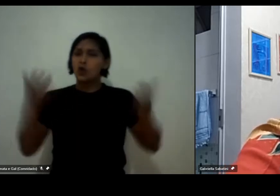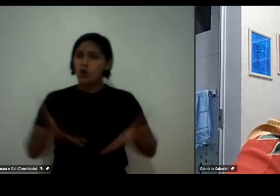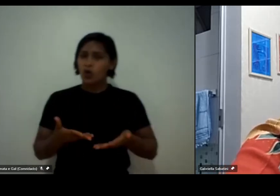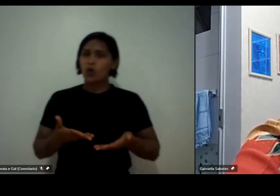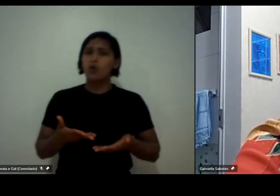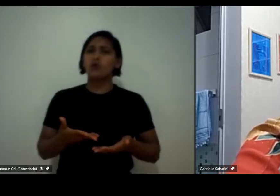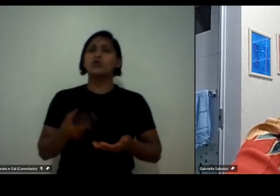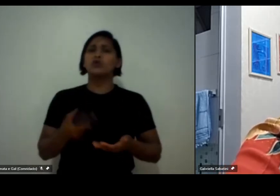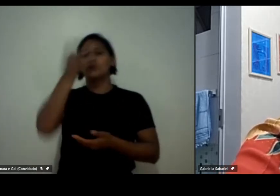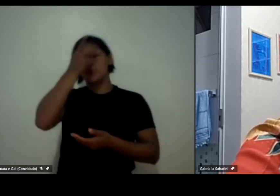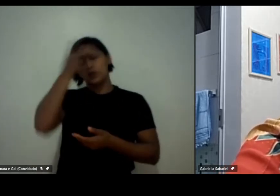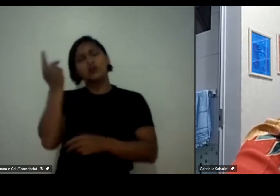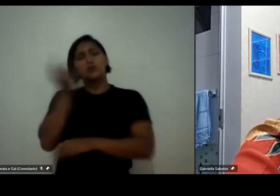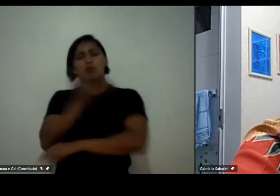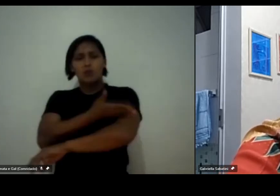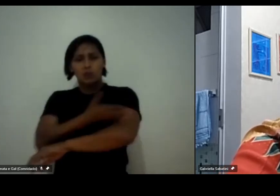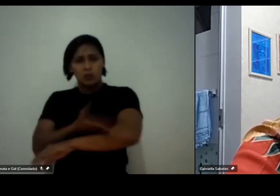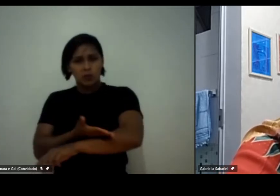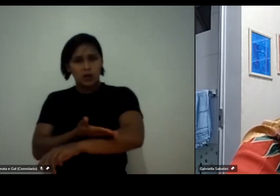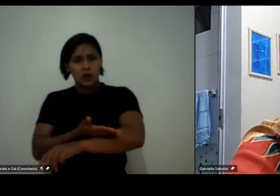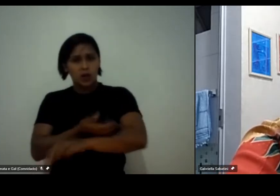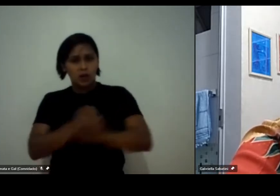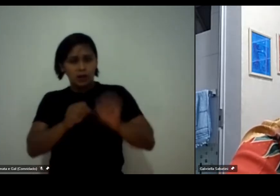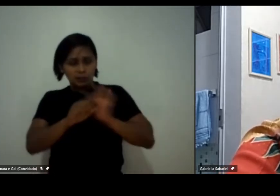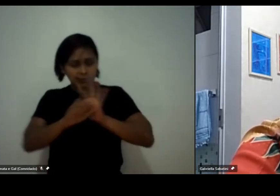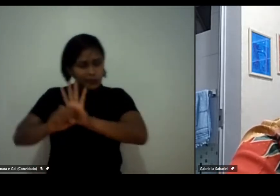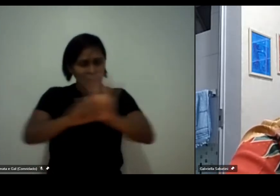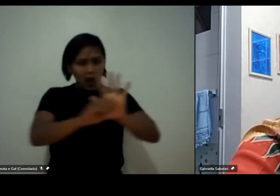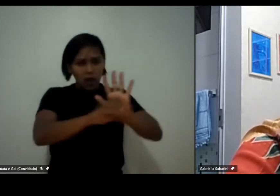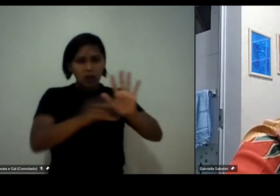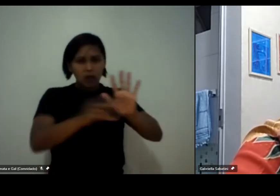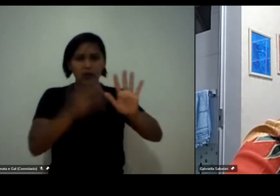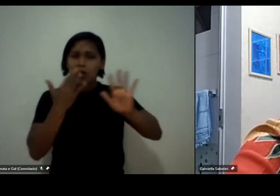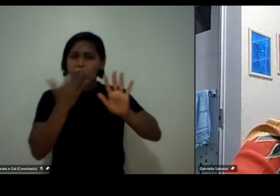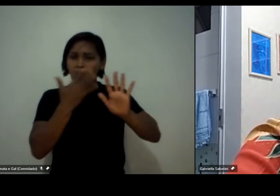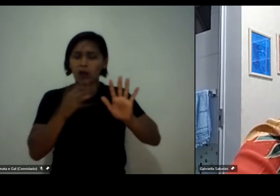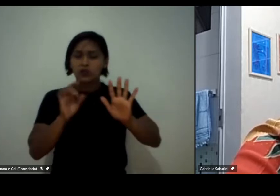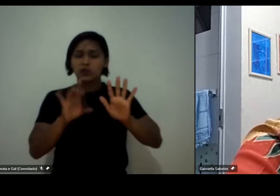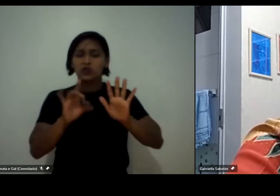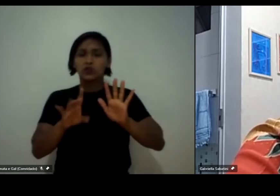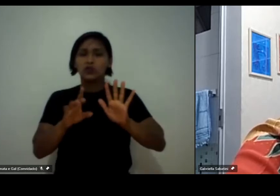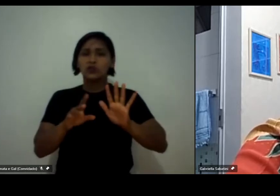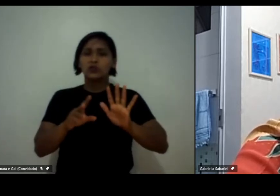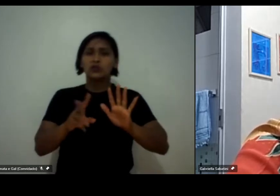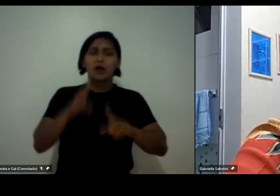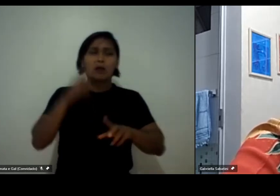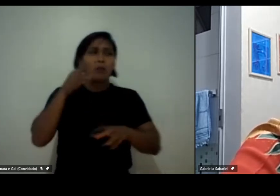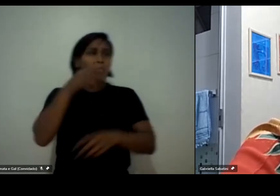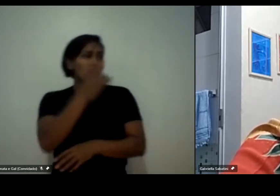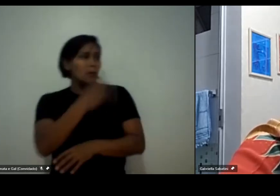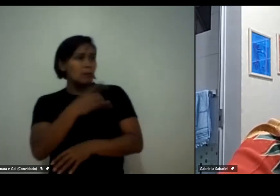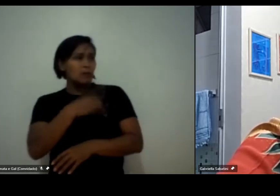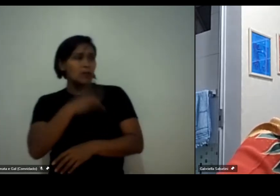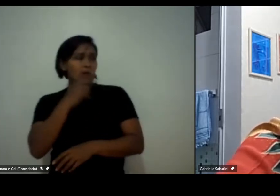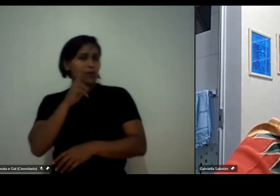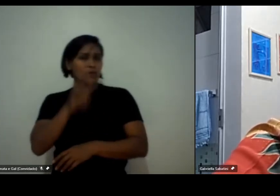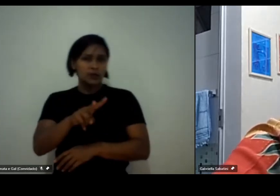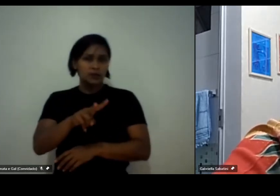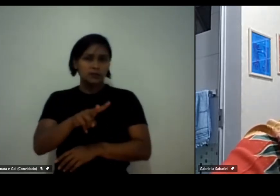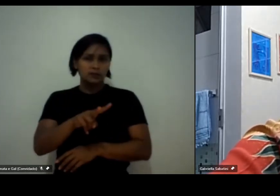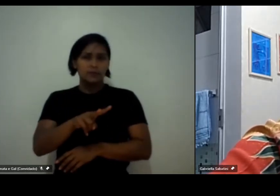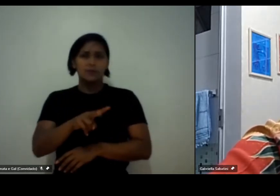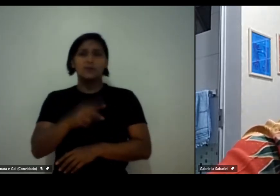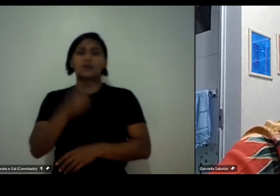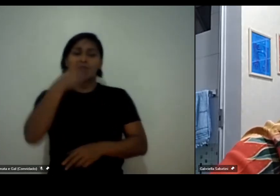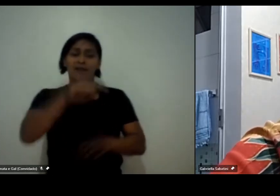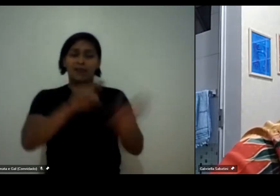vestem branco, que reflete todas as cores, só por medo de ser vista, como Lia. Aqui, a